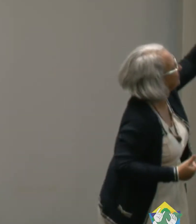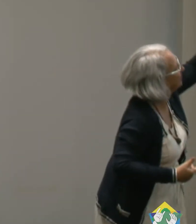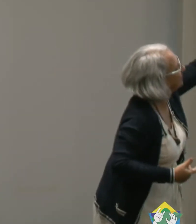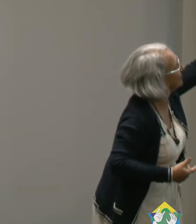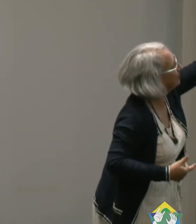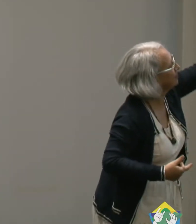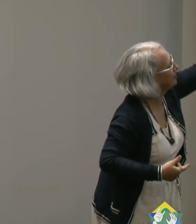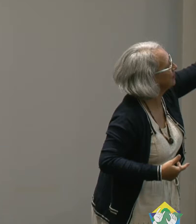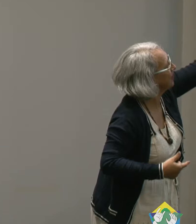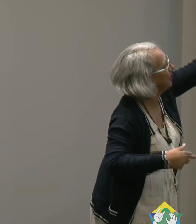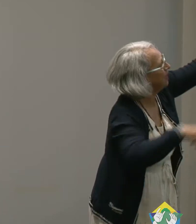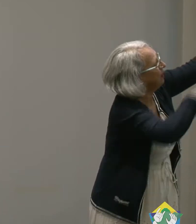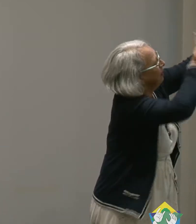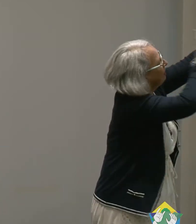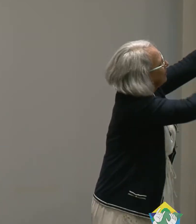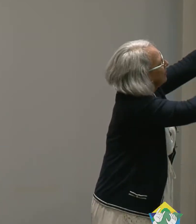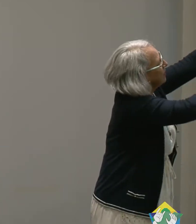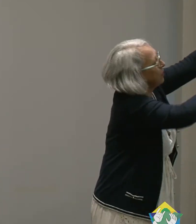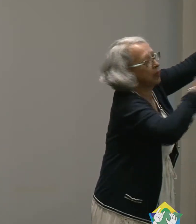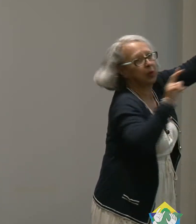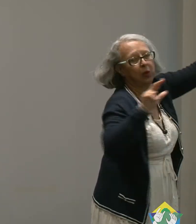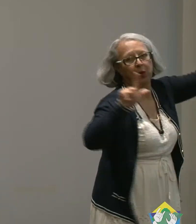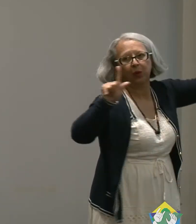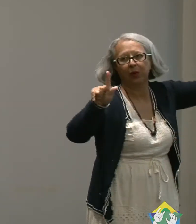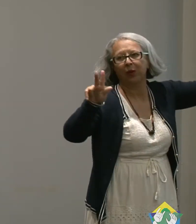Tereaná, que é esse sinal que você viu.